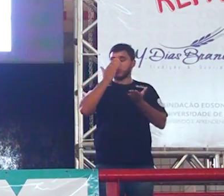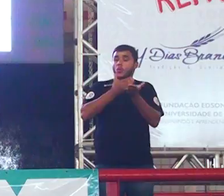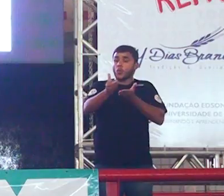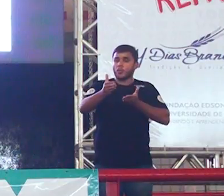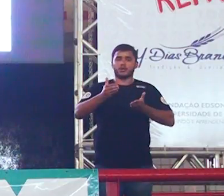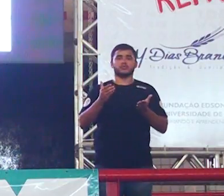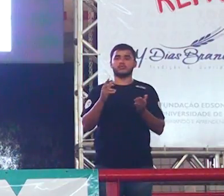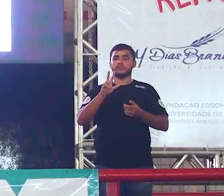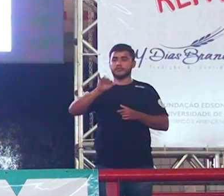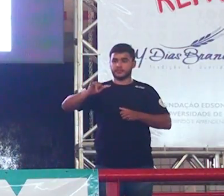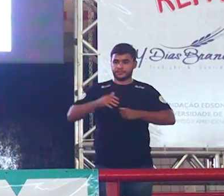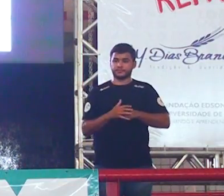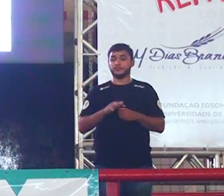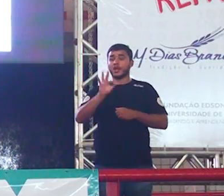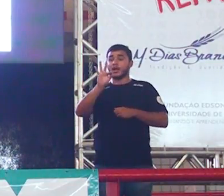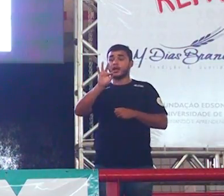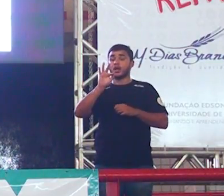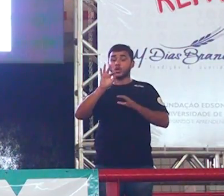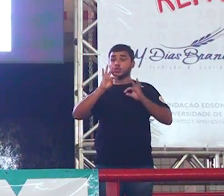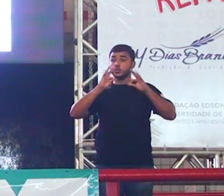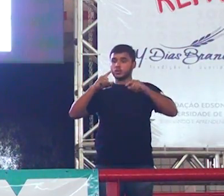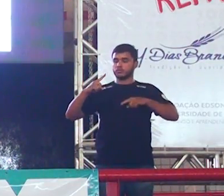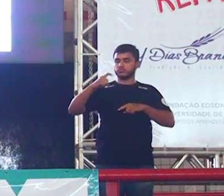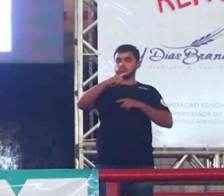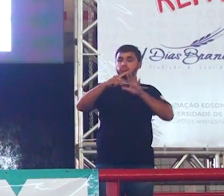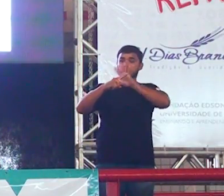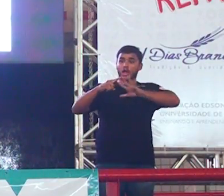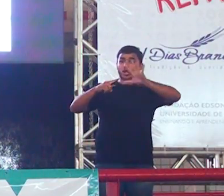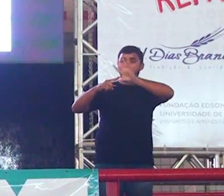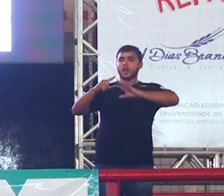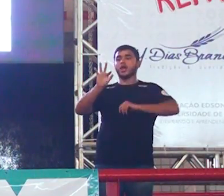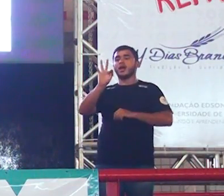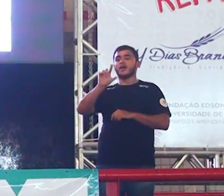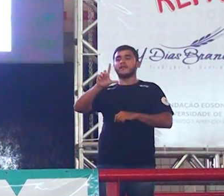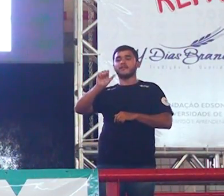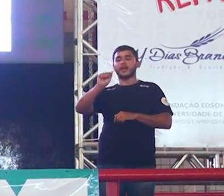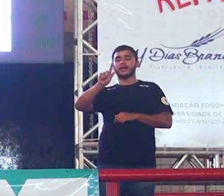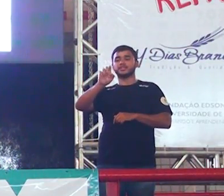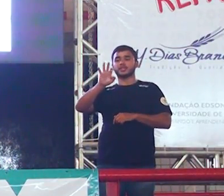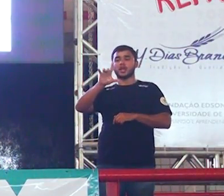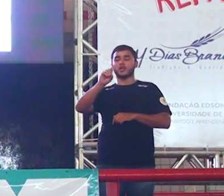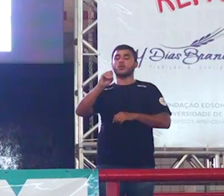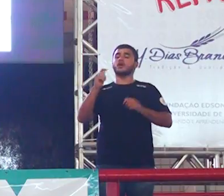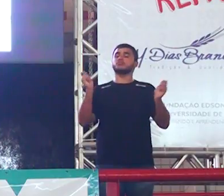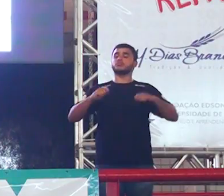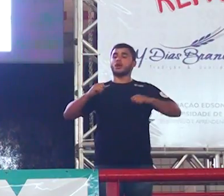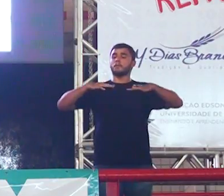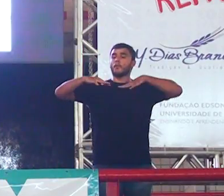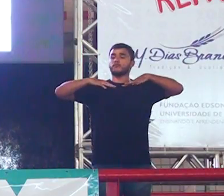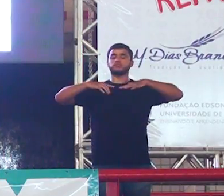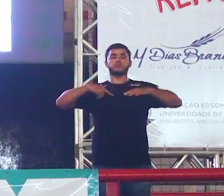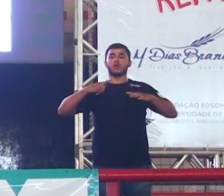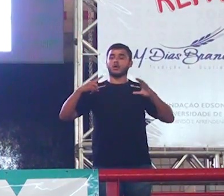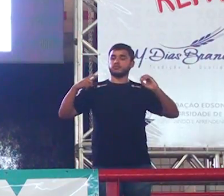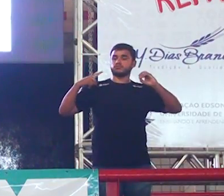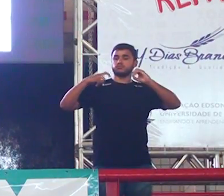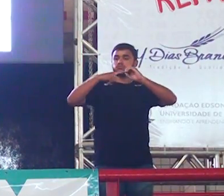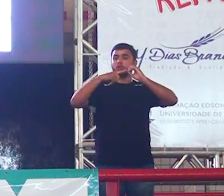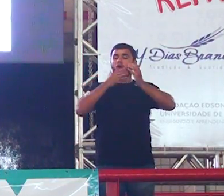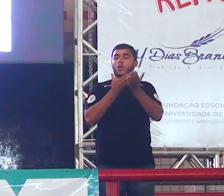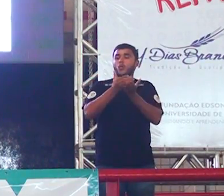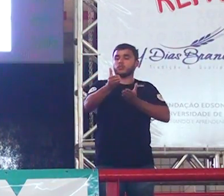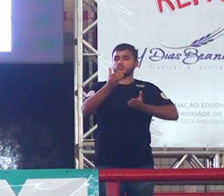movimentos do flagelo, que é exatamente responsável pela locomoção do espermatozoide em direção